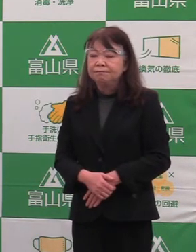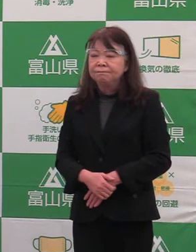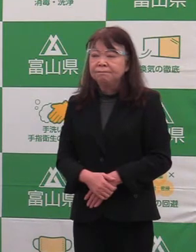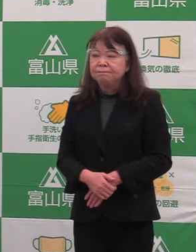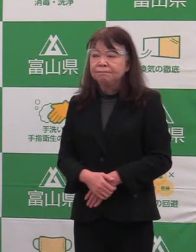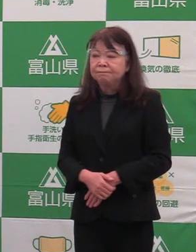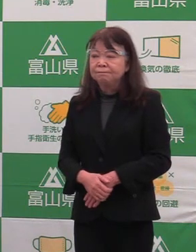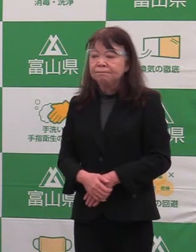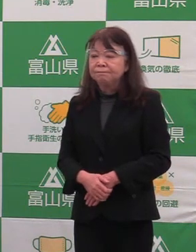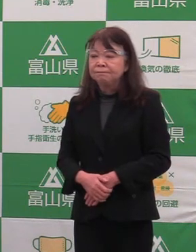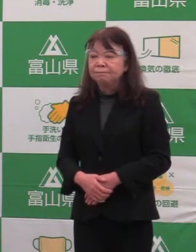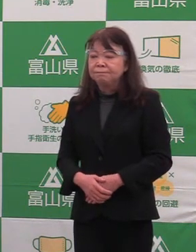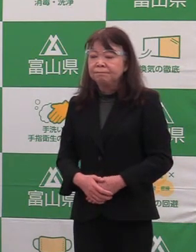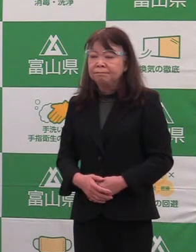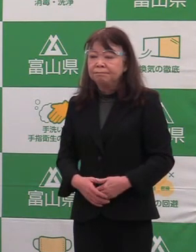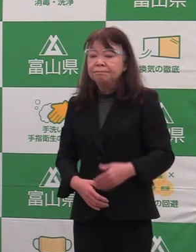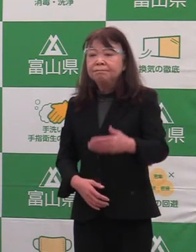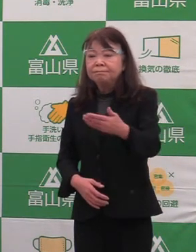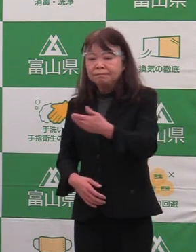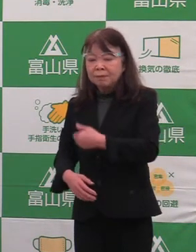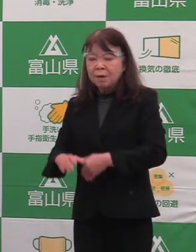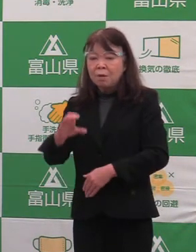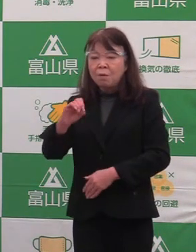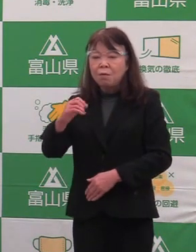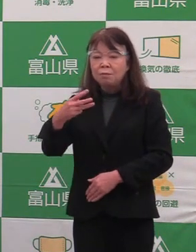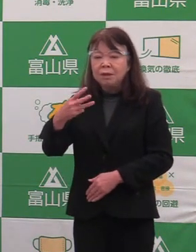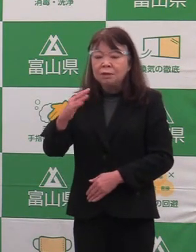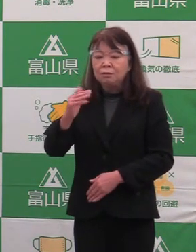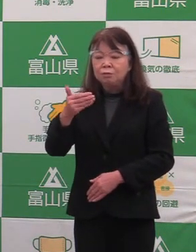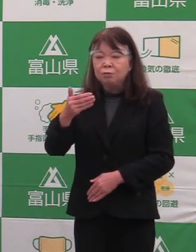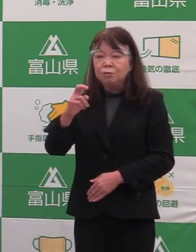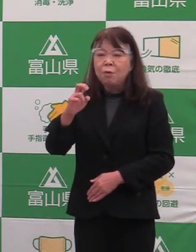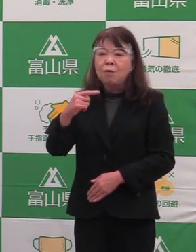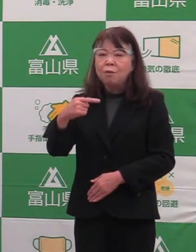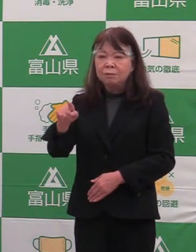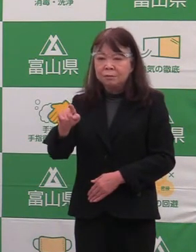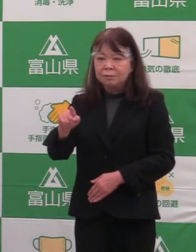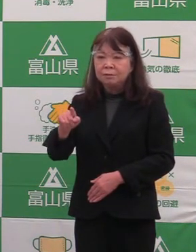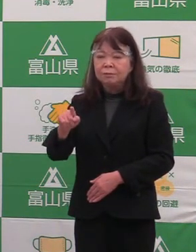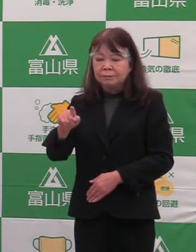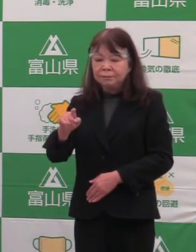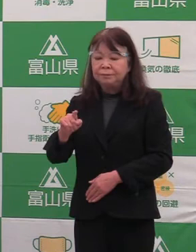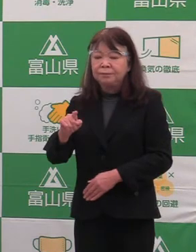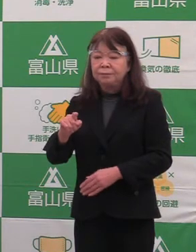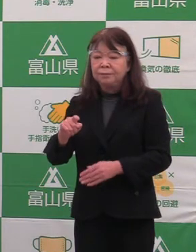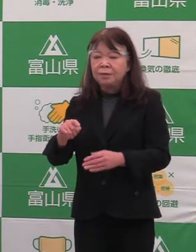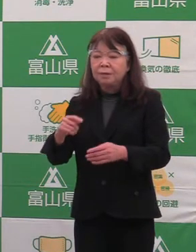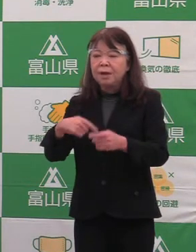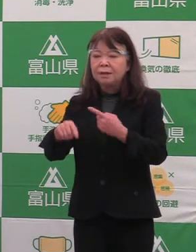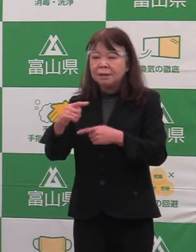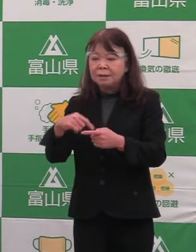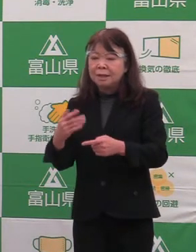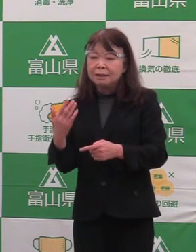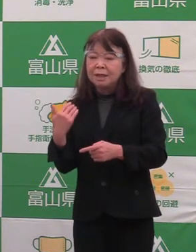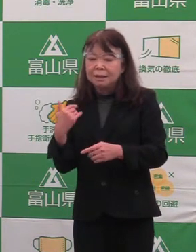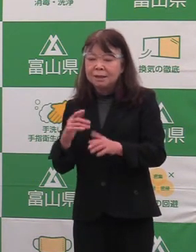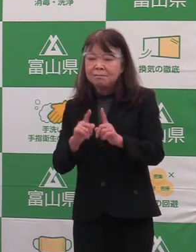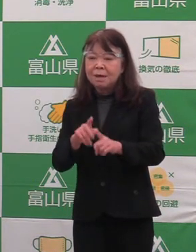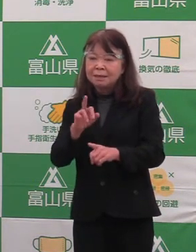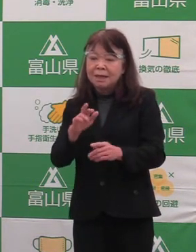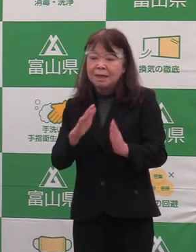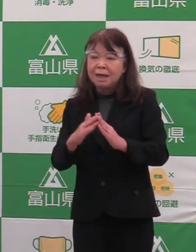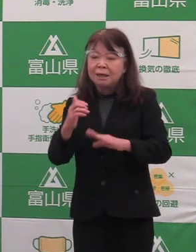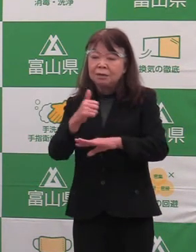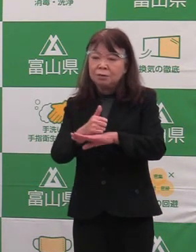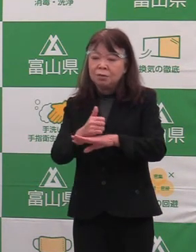ちょっと話変わりました。オミクロン株の影響についてなんですけれども、先ほど真瀬会長あのお腹のぶら下がりでですね、